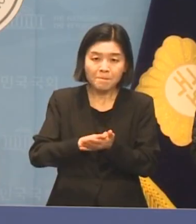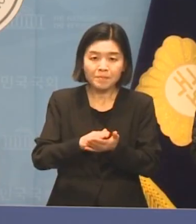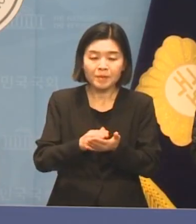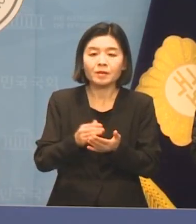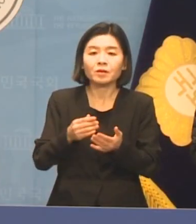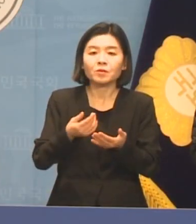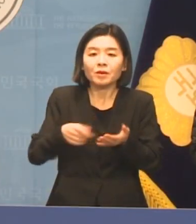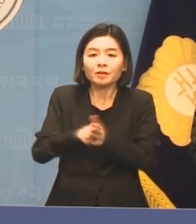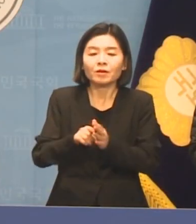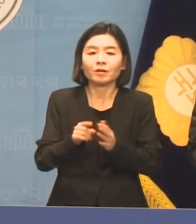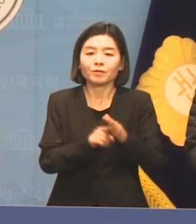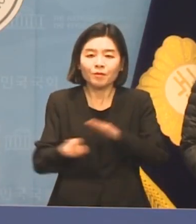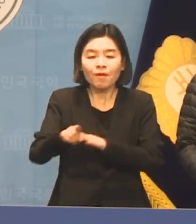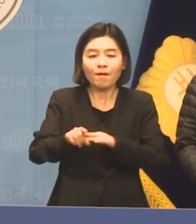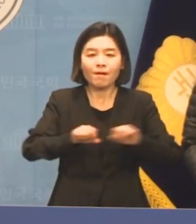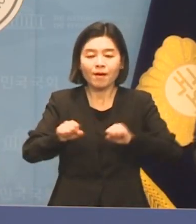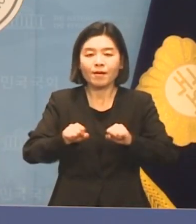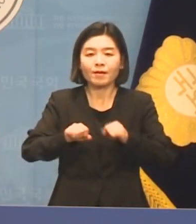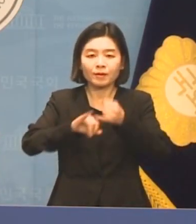늘 함께하겠습니다. 감사합니다.